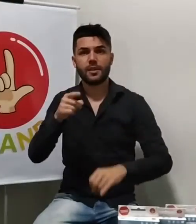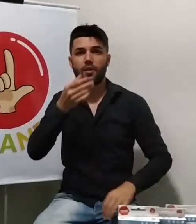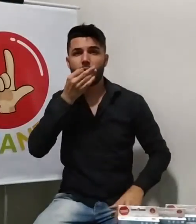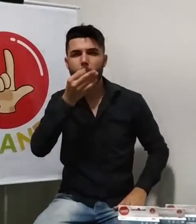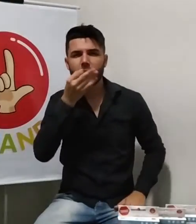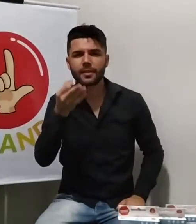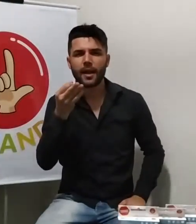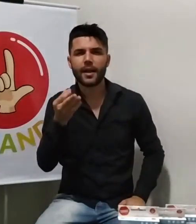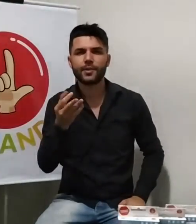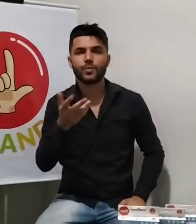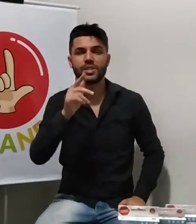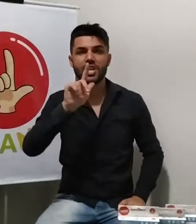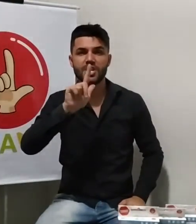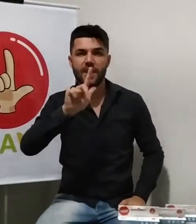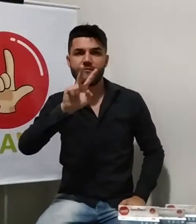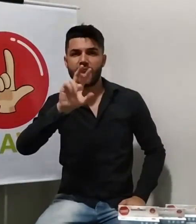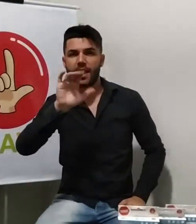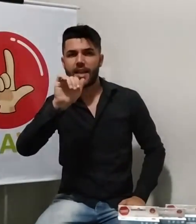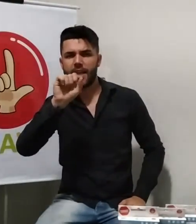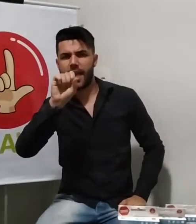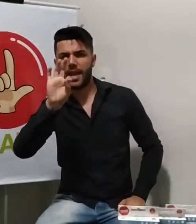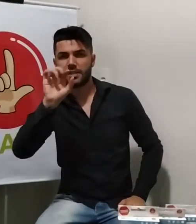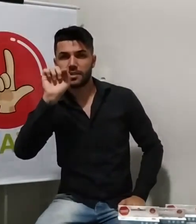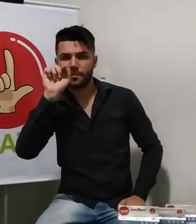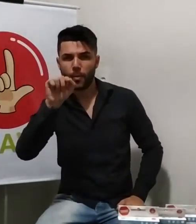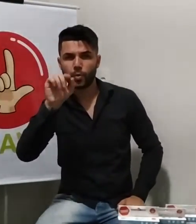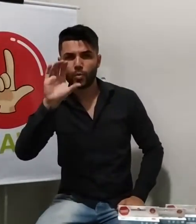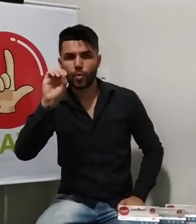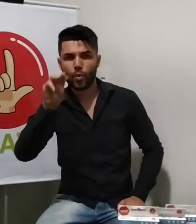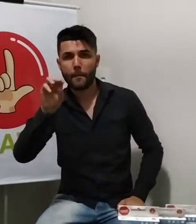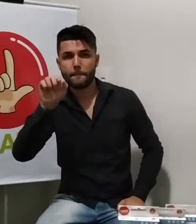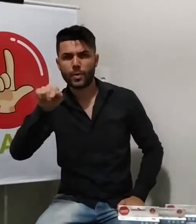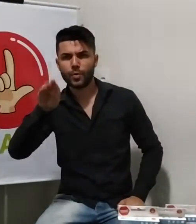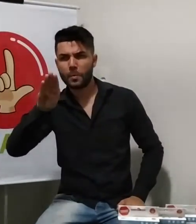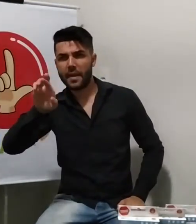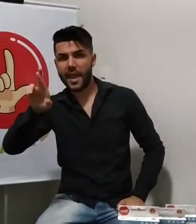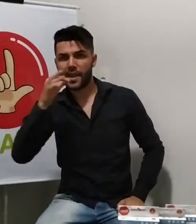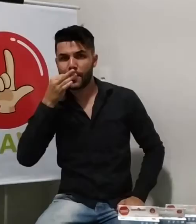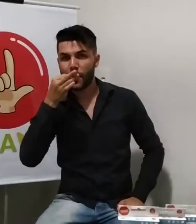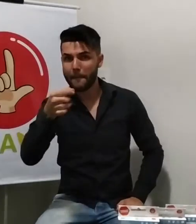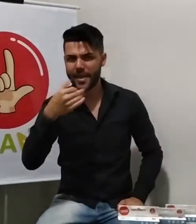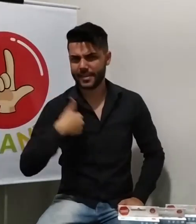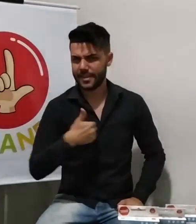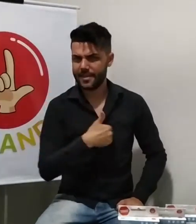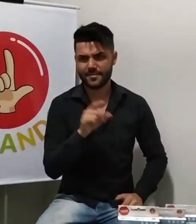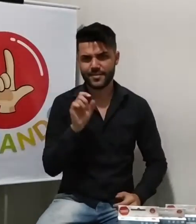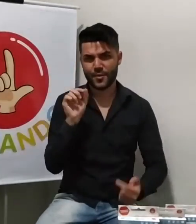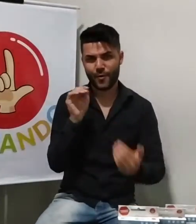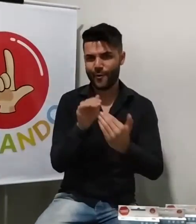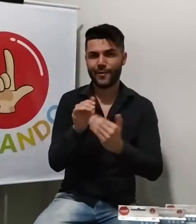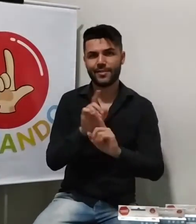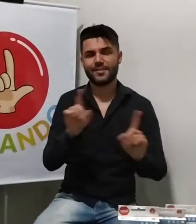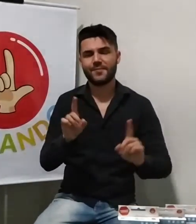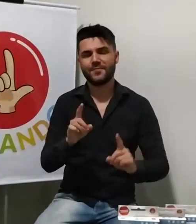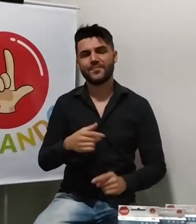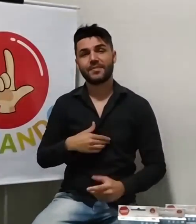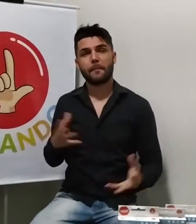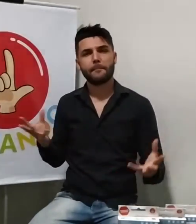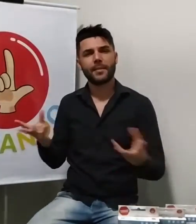você concorda, se é o maior de Minas, se não é. A gente começa essa discussão à parte. Maravilha, Gustavo. Muito obrigado por participar